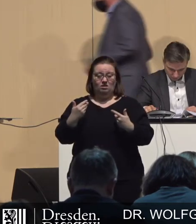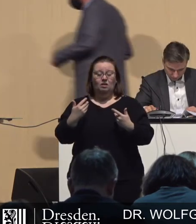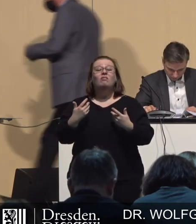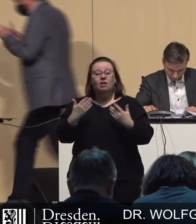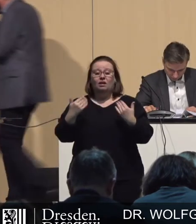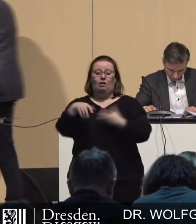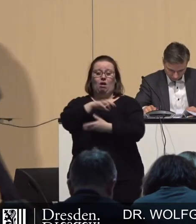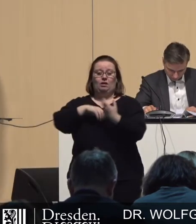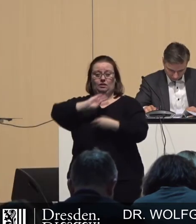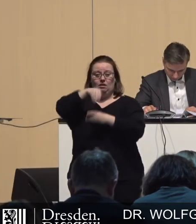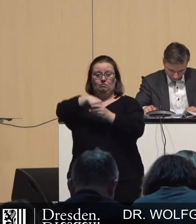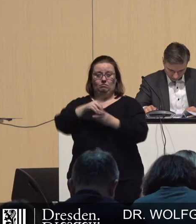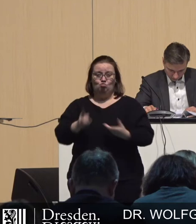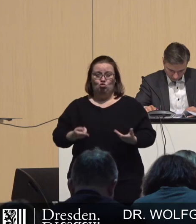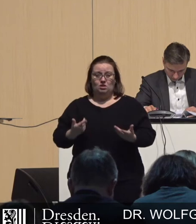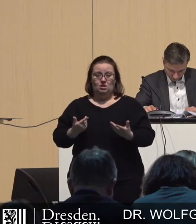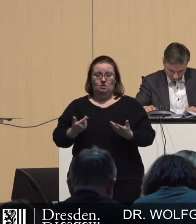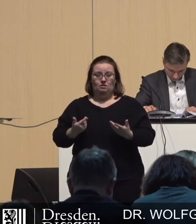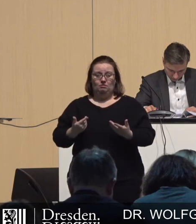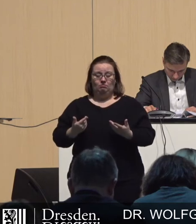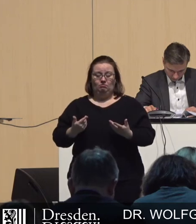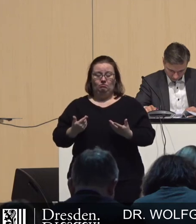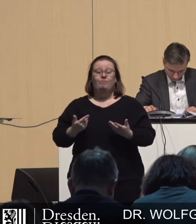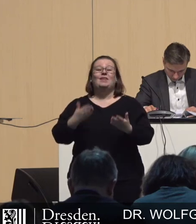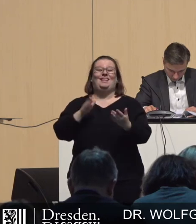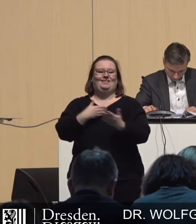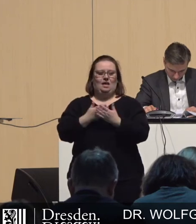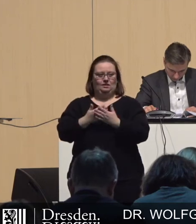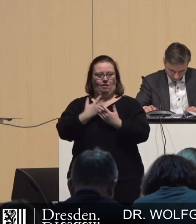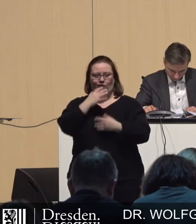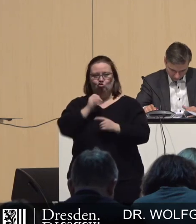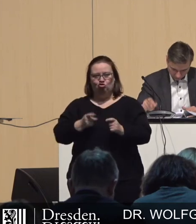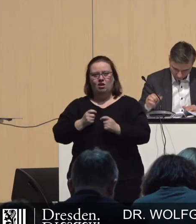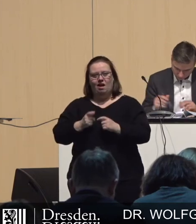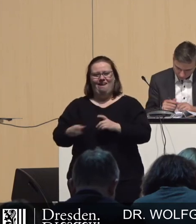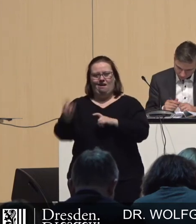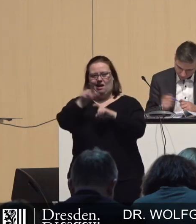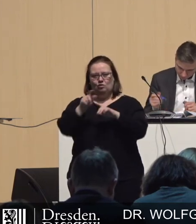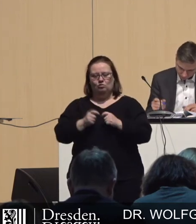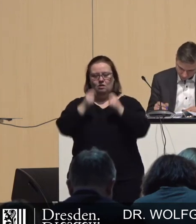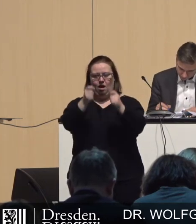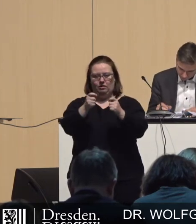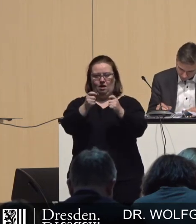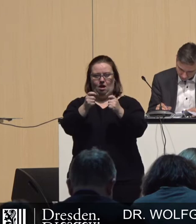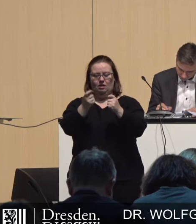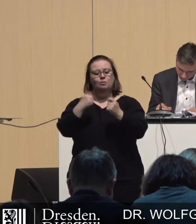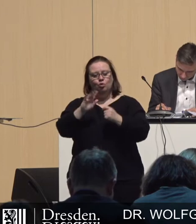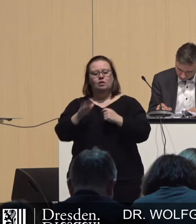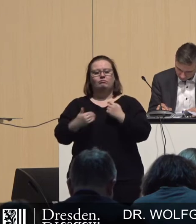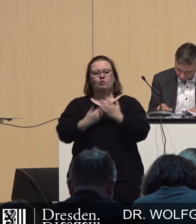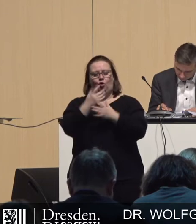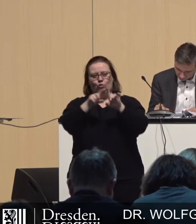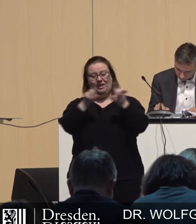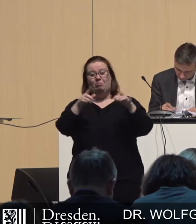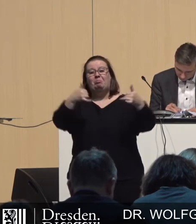der Klimakrise Rechnung zu tragen. Deshalb wollen wir mit unserem Ergänzungsantrag erreichen, dass das neue Unternehmen